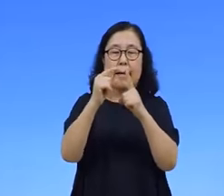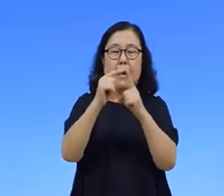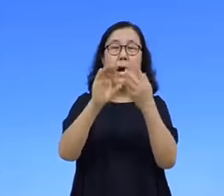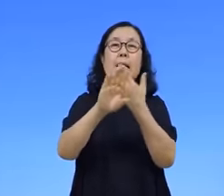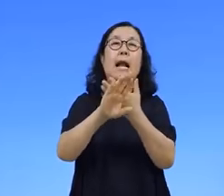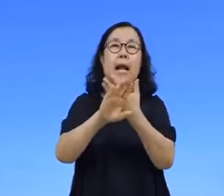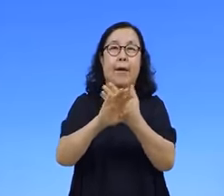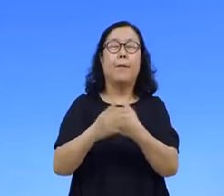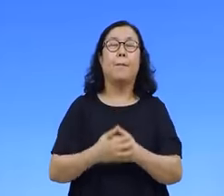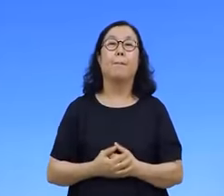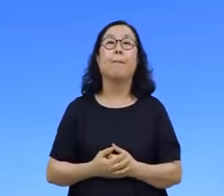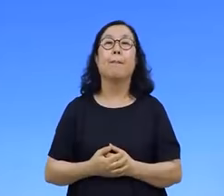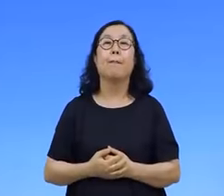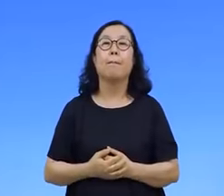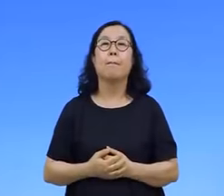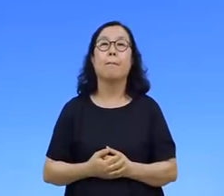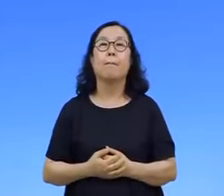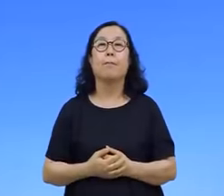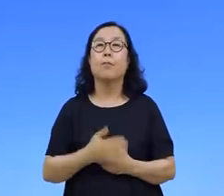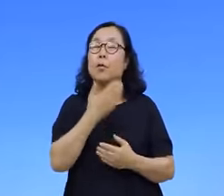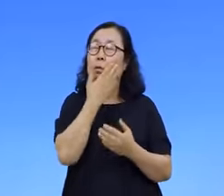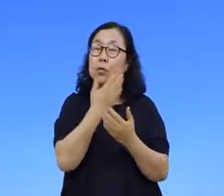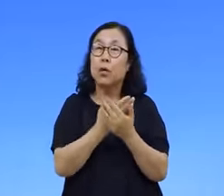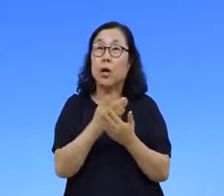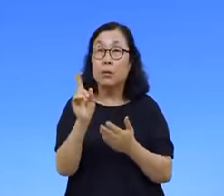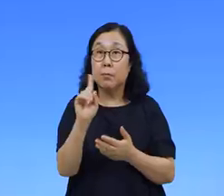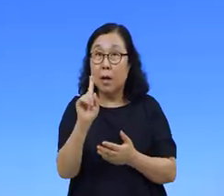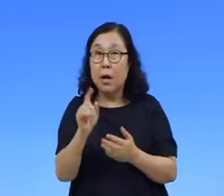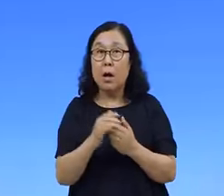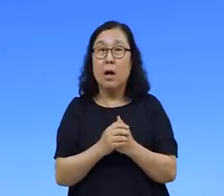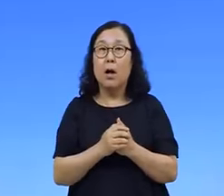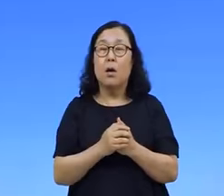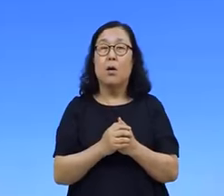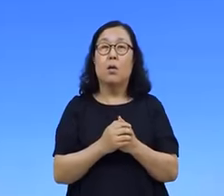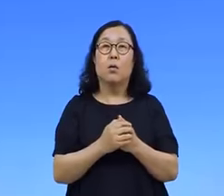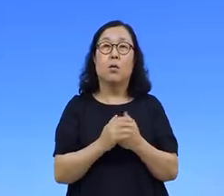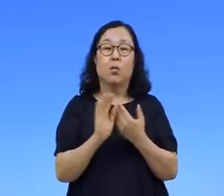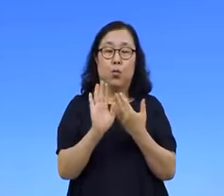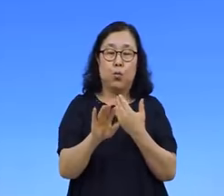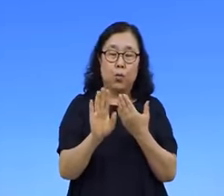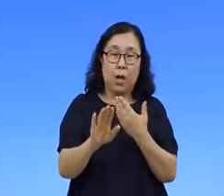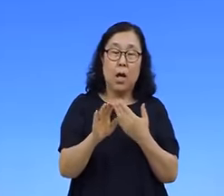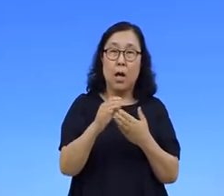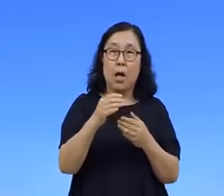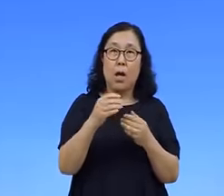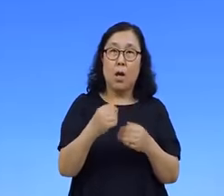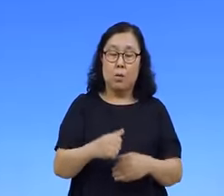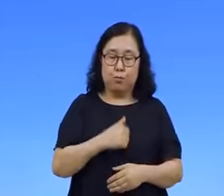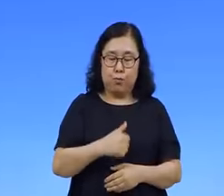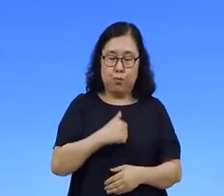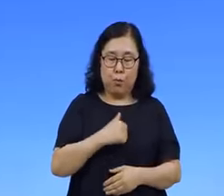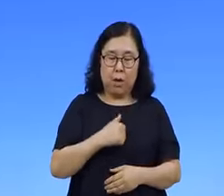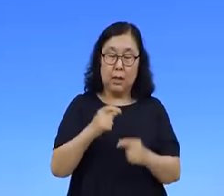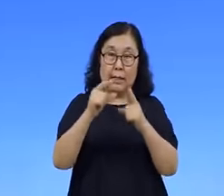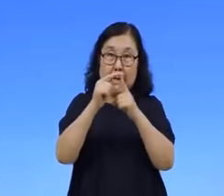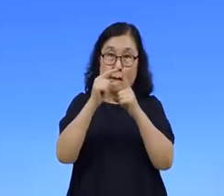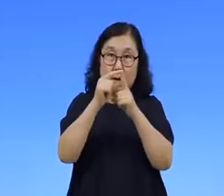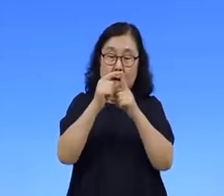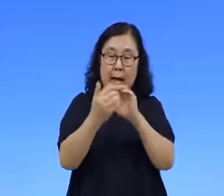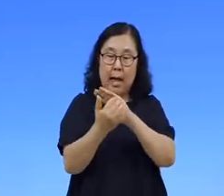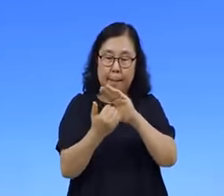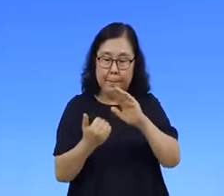각각 다른 단어라는 겁니다. 그리고 중요한 거는 뭐냐? 뒤에 나오는 분노라는 단어가 앞에